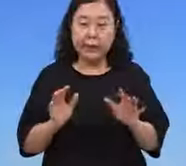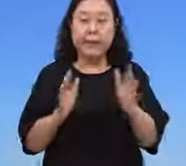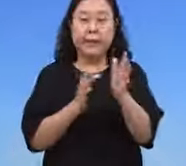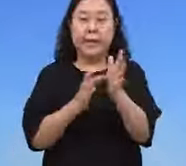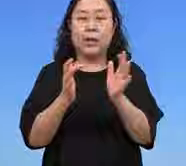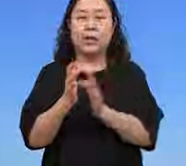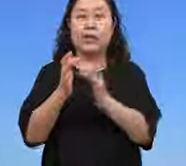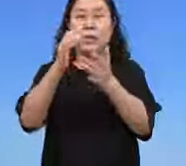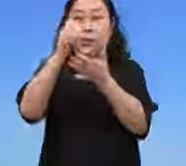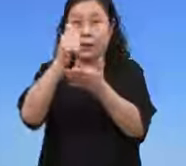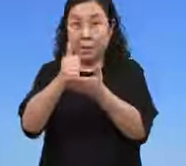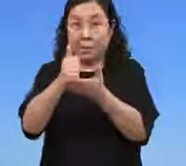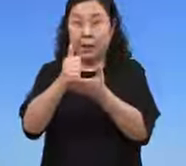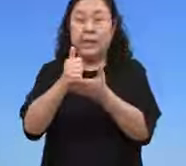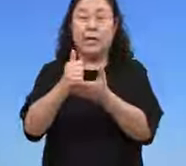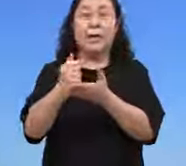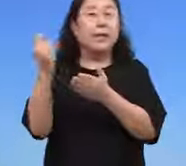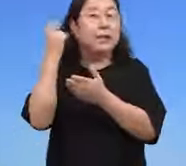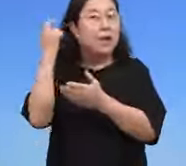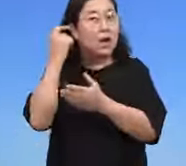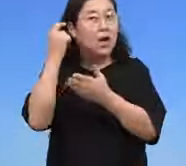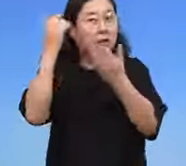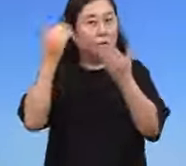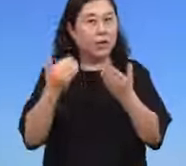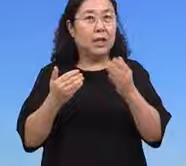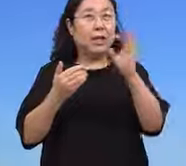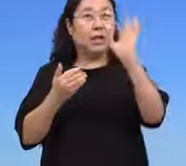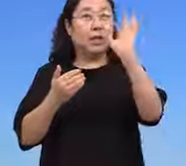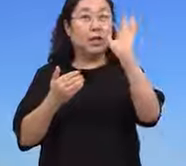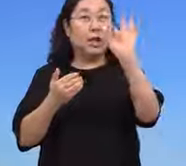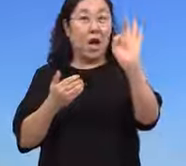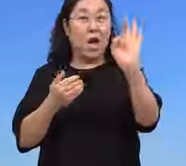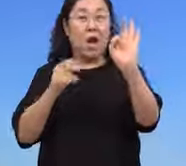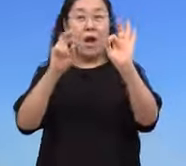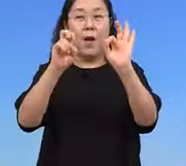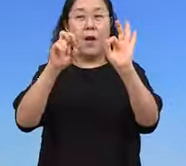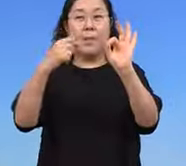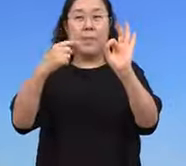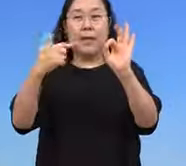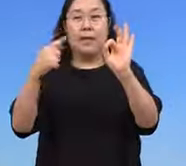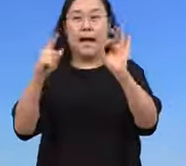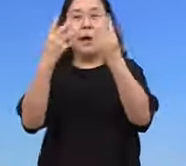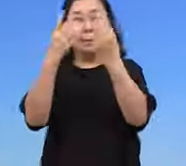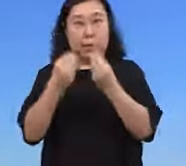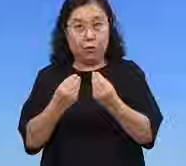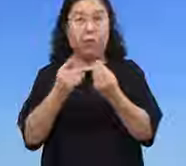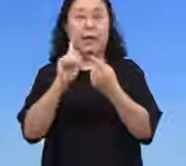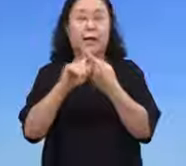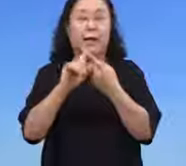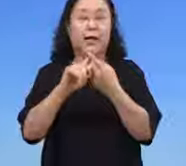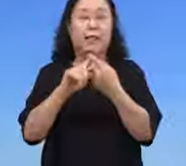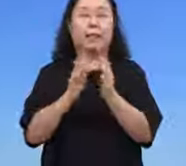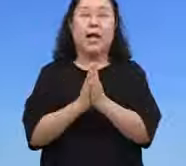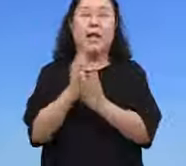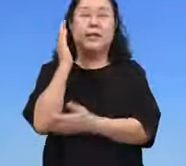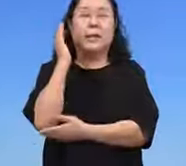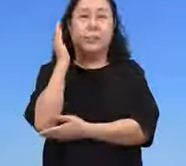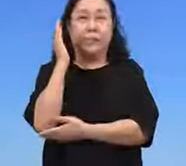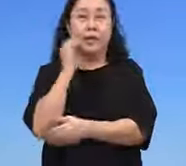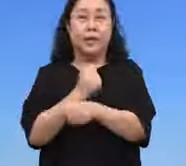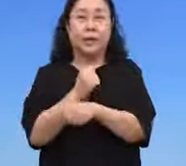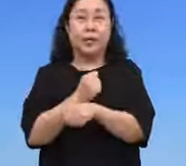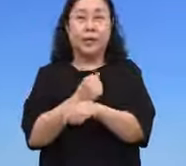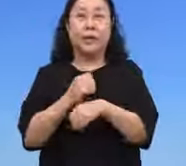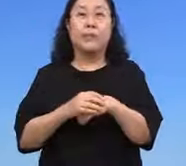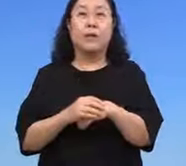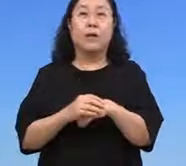오늘은 예수님께서 들려주신 그 열무나 비유에 대해서 살펴보려고 하는데요. 내용이 이렇습니다. 귀족